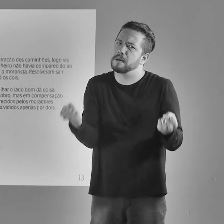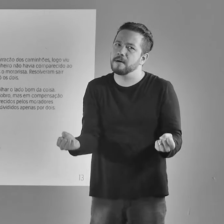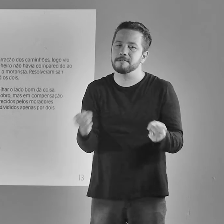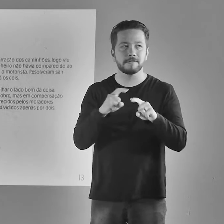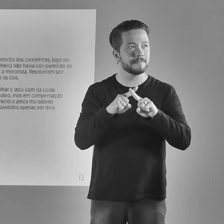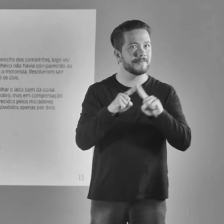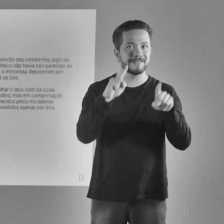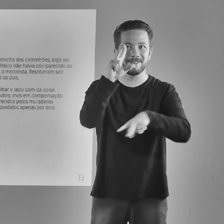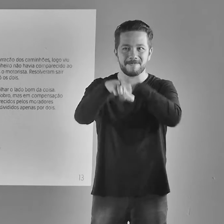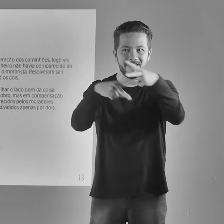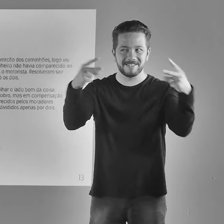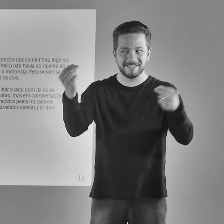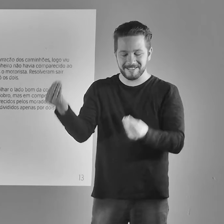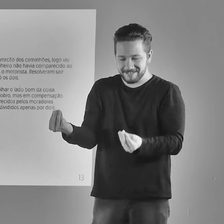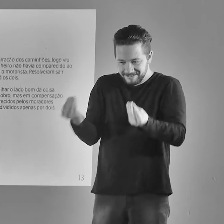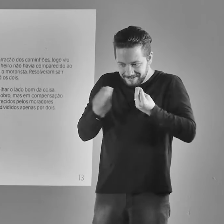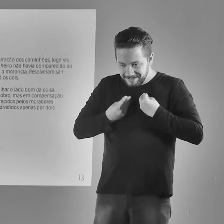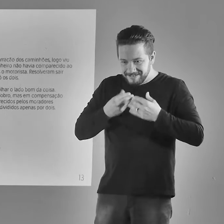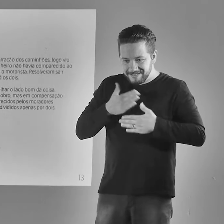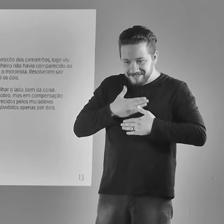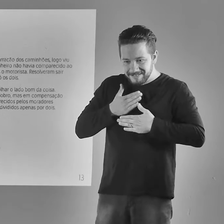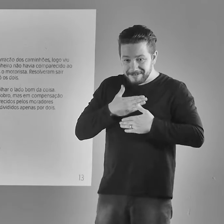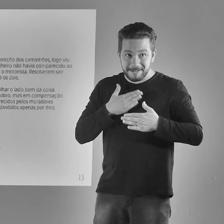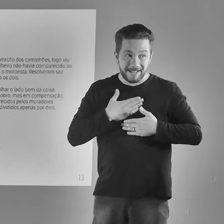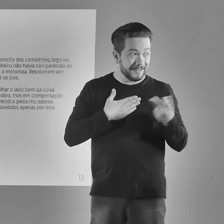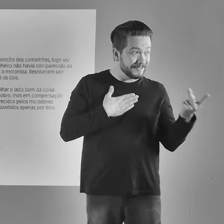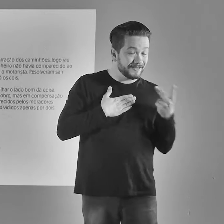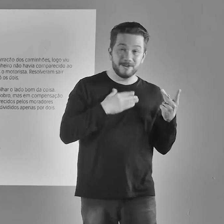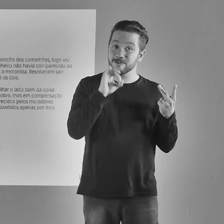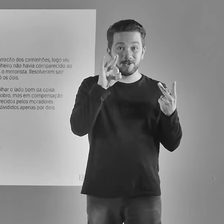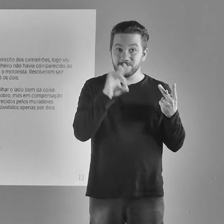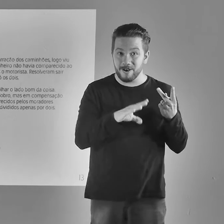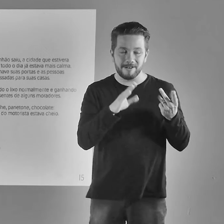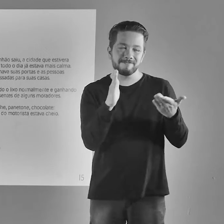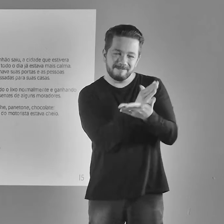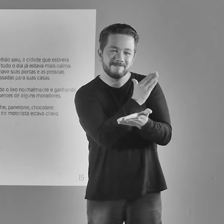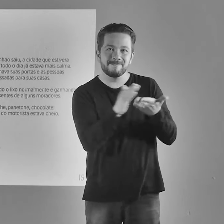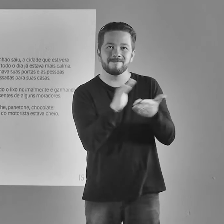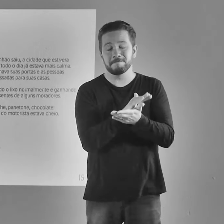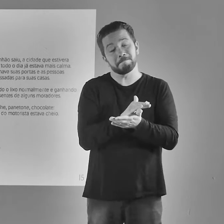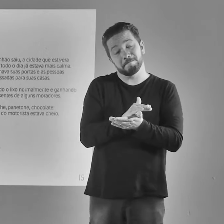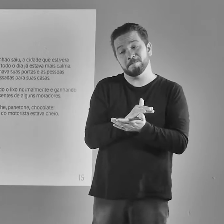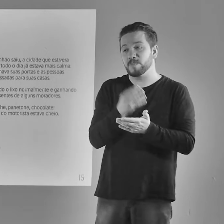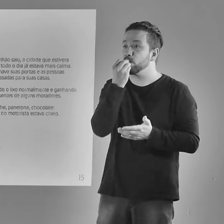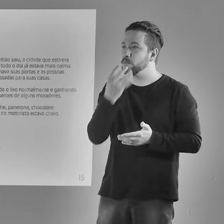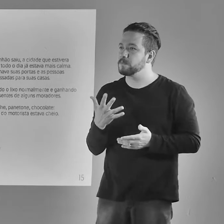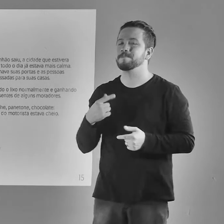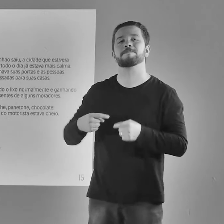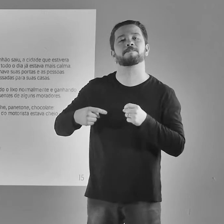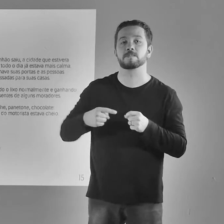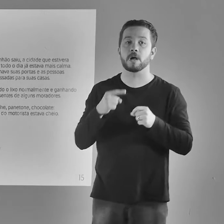presentes oferecidos pelos moradores também seriam divididos apenas em dois. Quando o caminhão